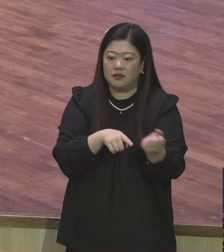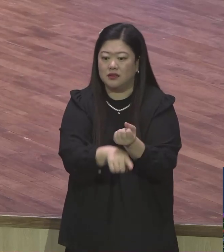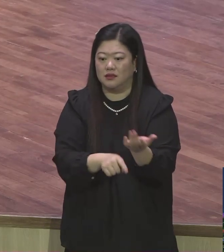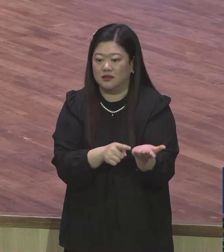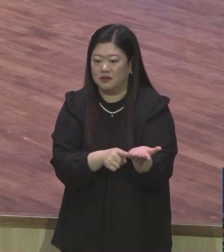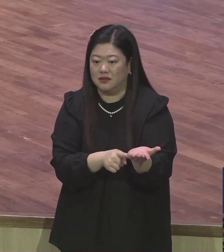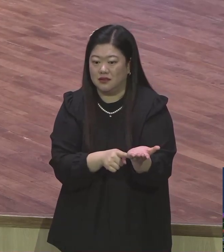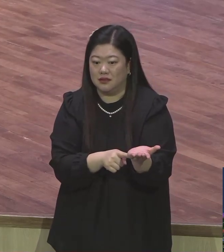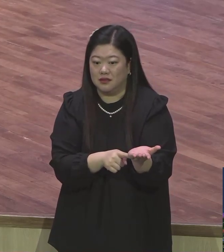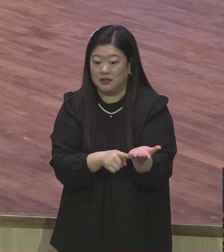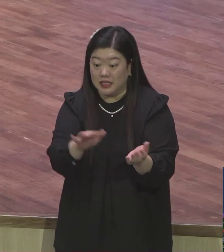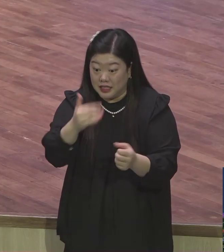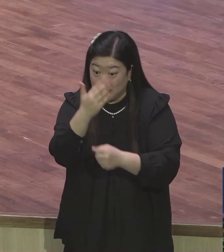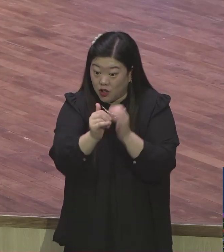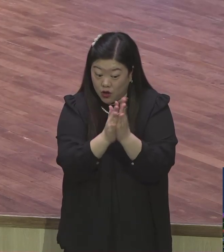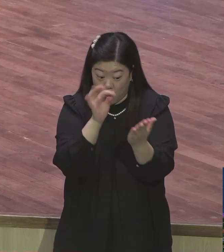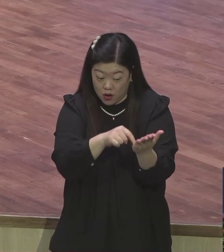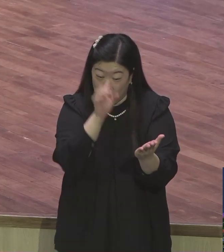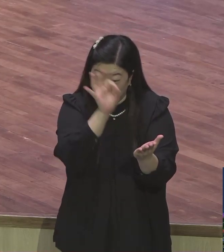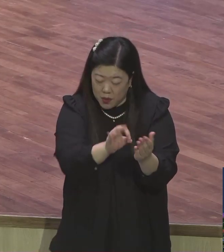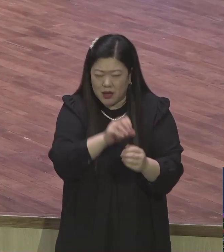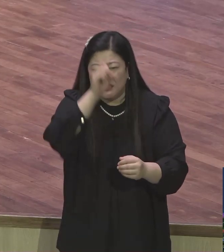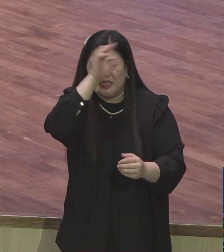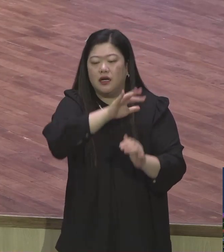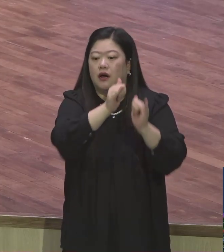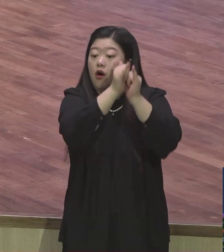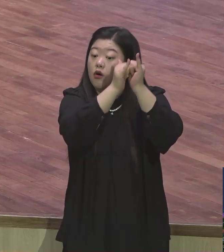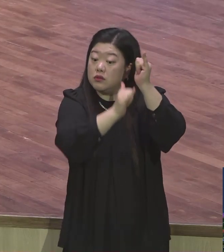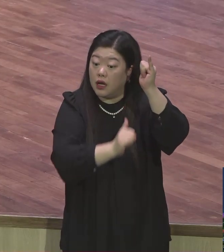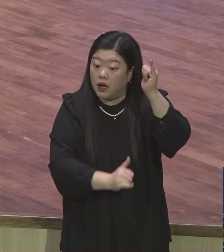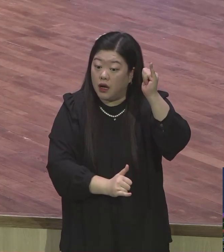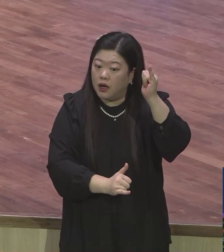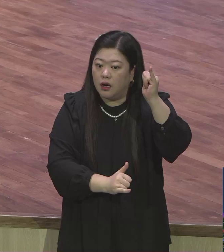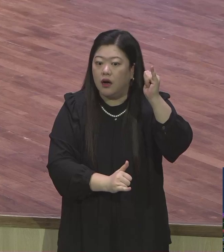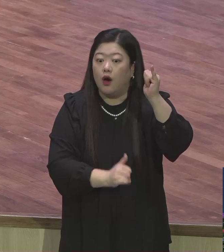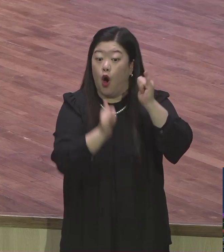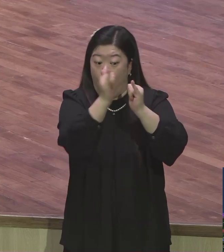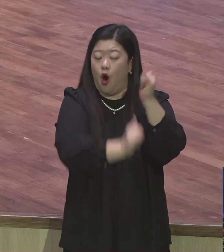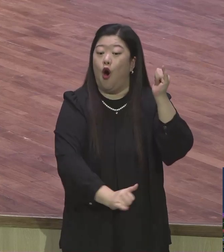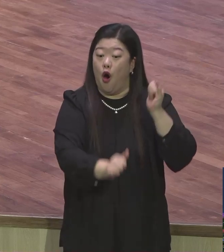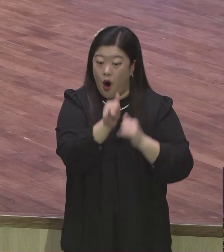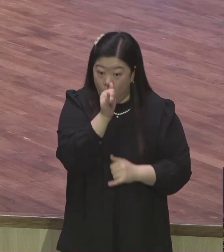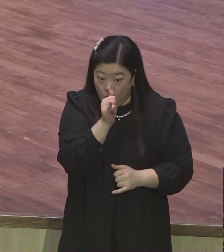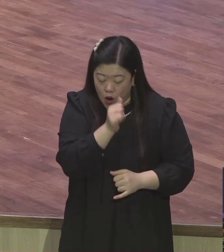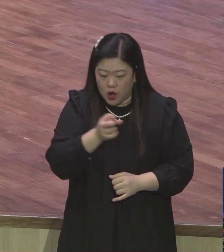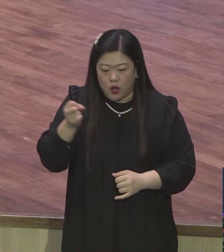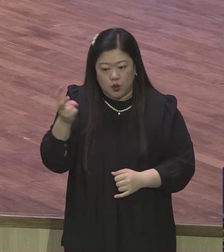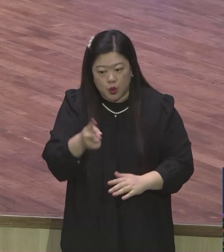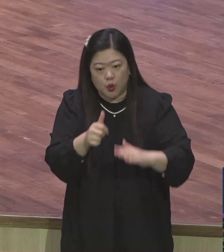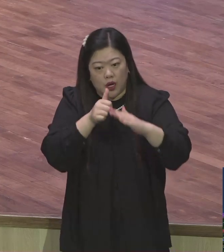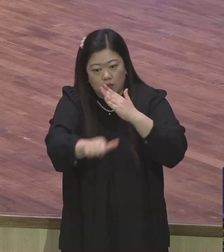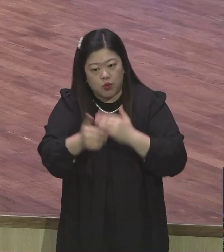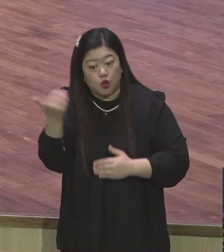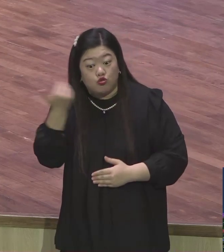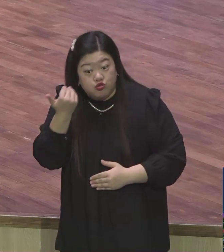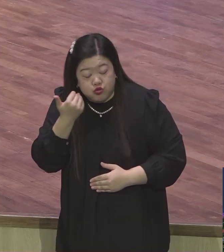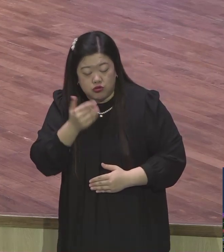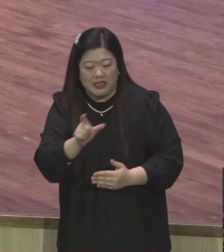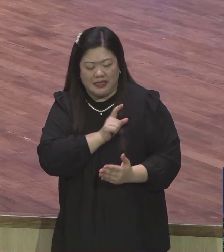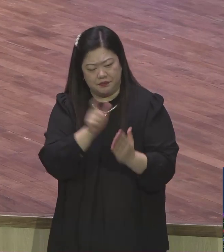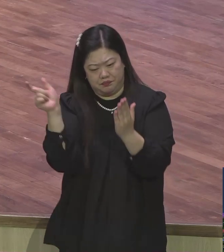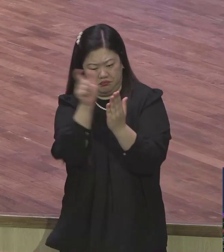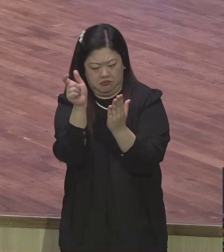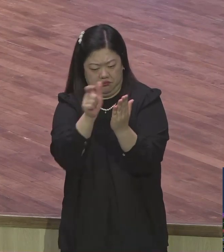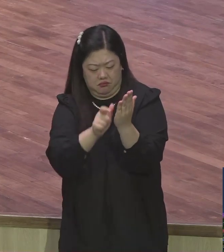다양하게 기록되어 있습니다. 단순히 한 번 읽고 끝나는 말이 아니라 하나님께서 우리도 이런 사람이 되라는